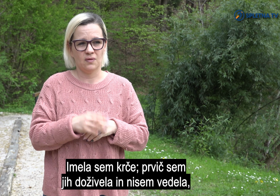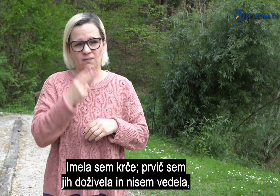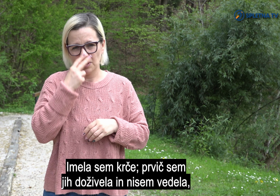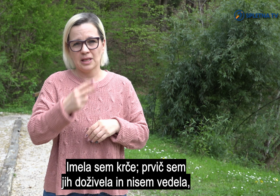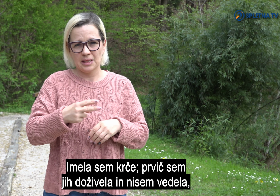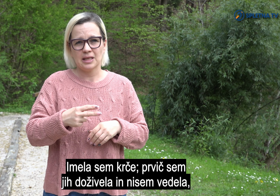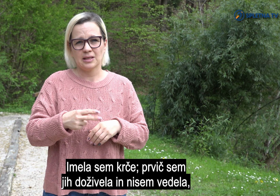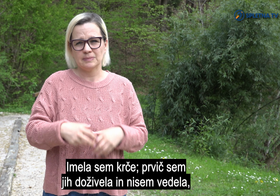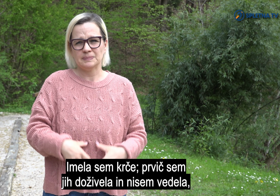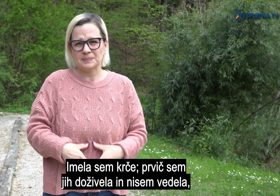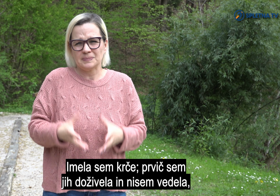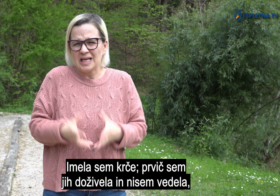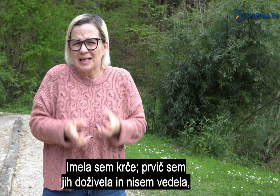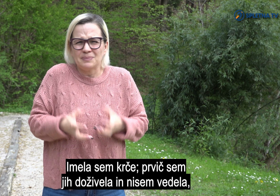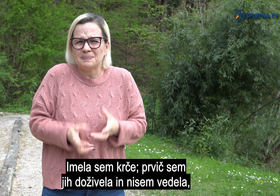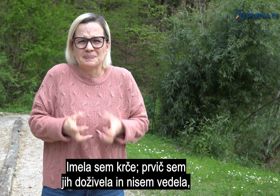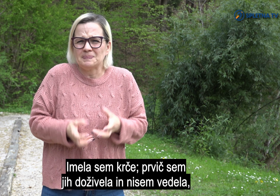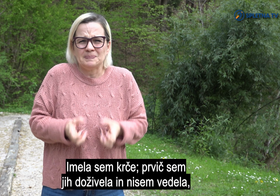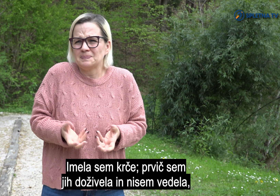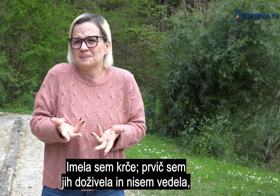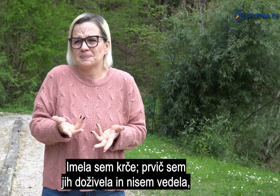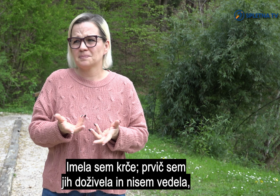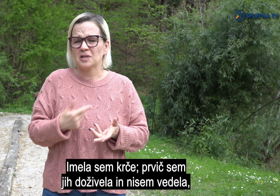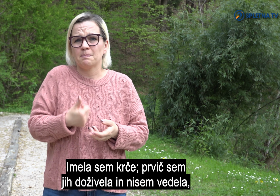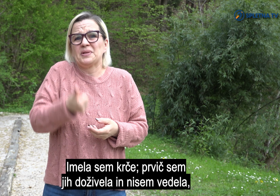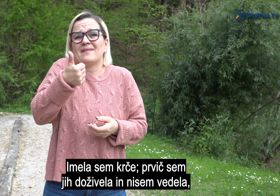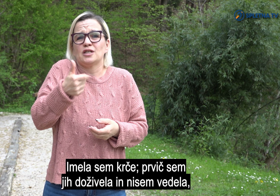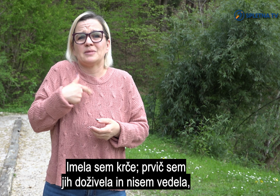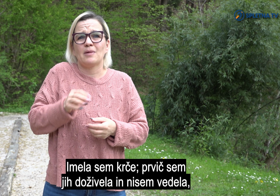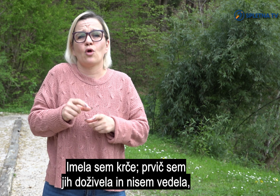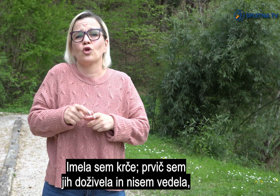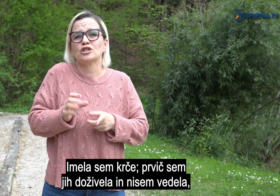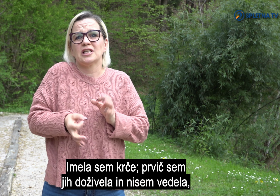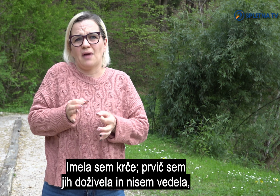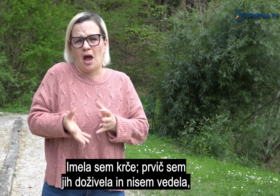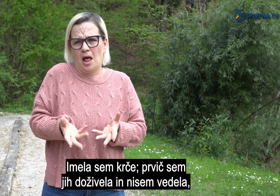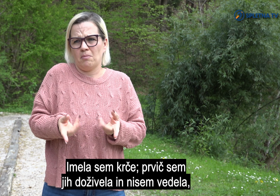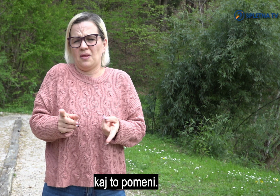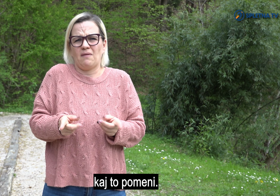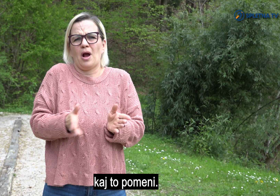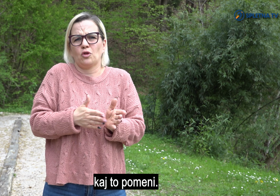Imela sem krče. Prvič sem jih doživela in nisem vedela, kaj to pomeni.